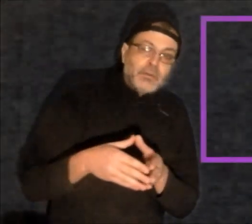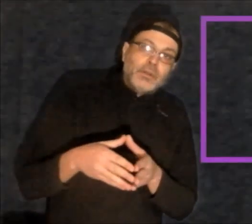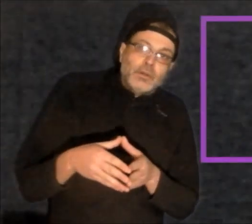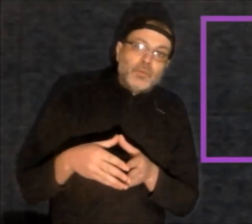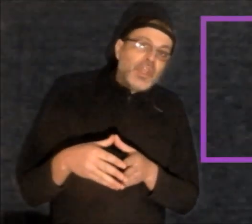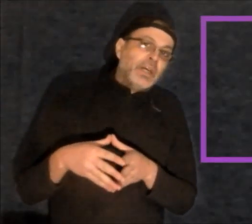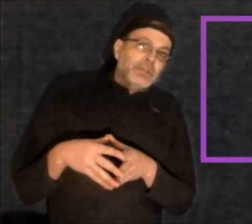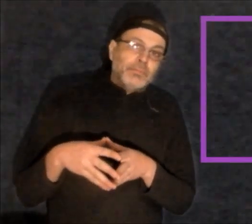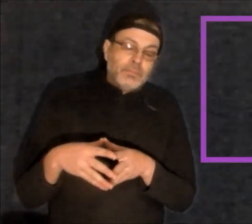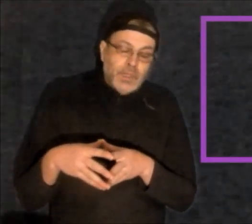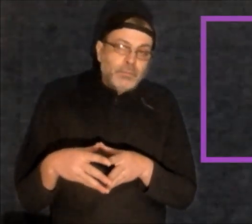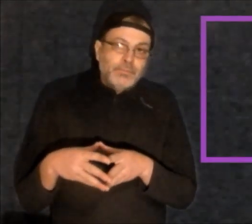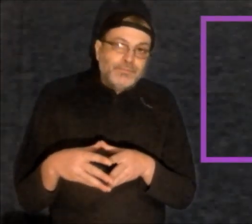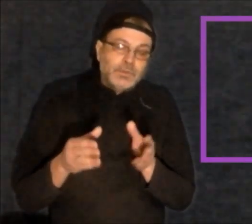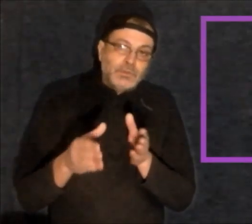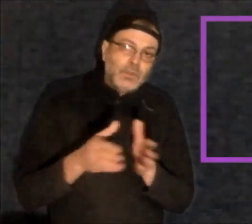ناحية مستغانين. نعم